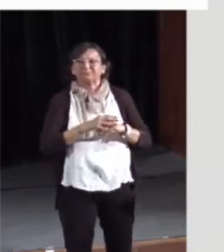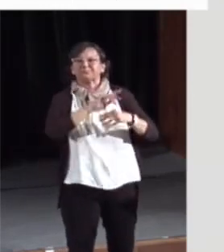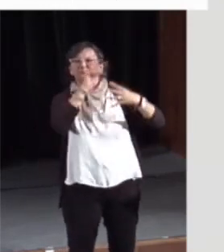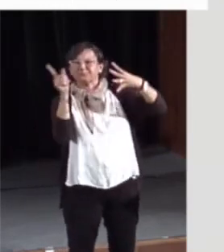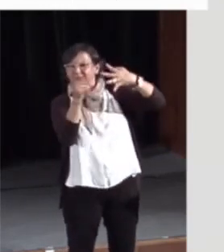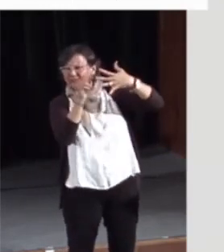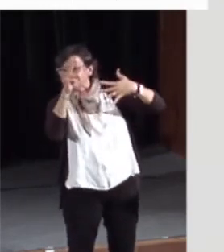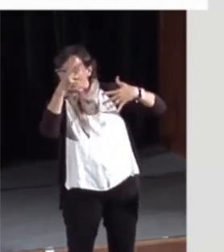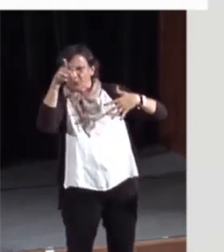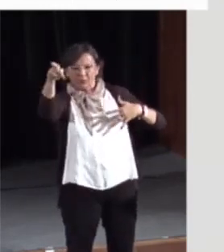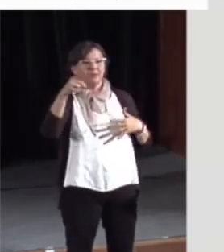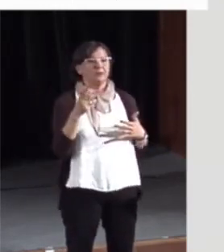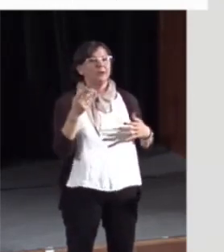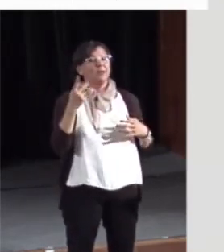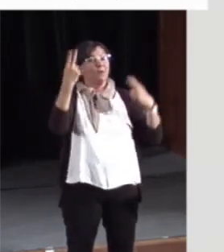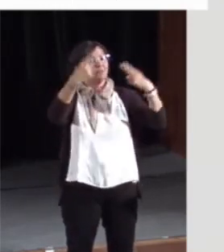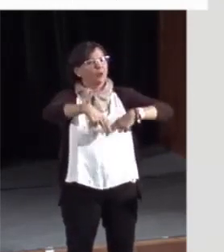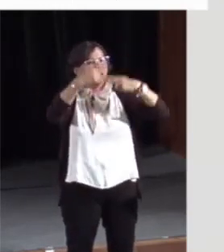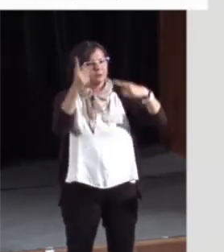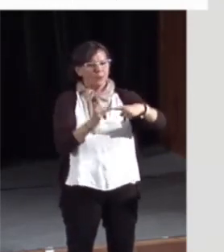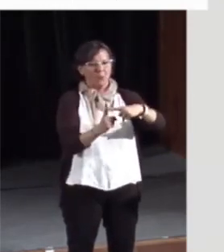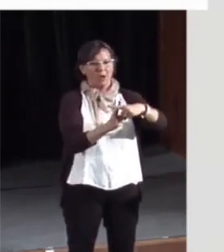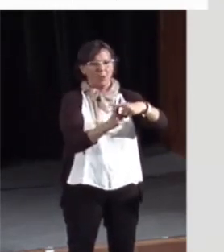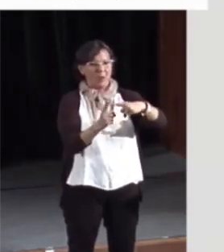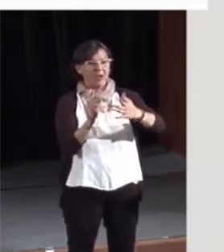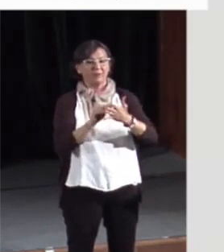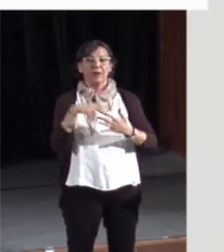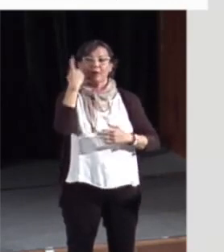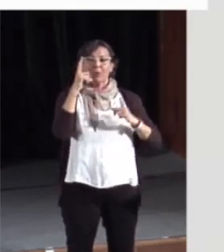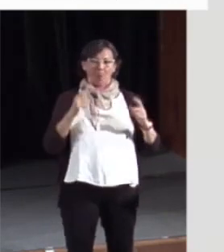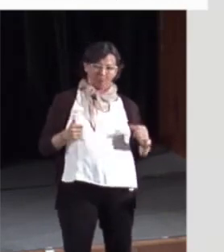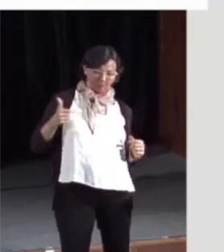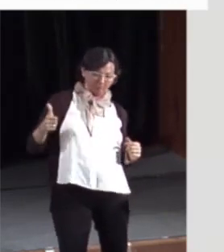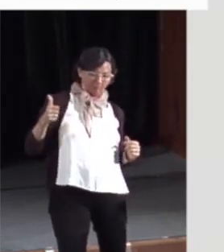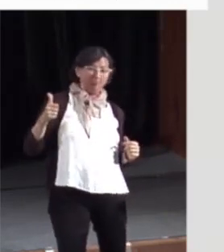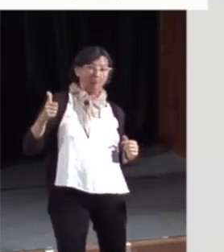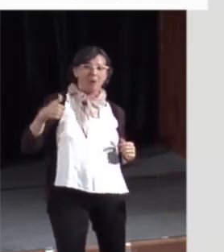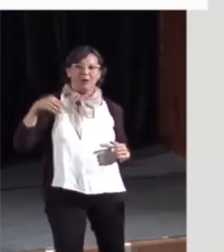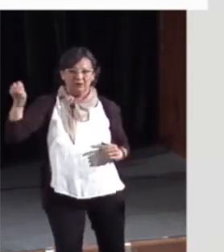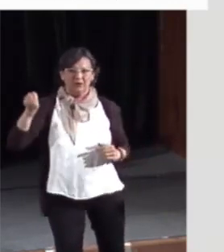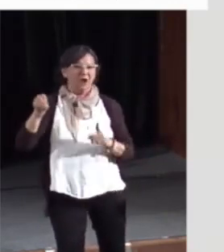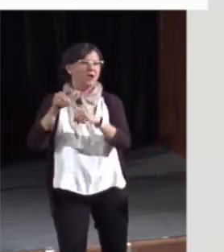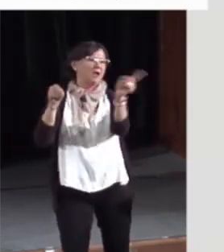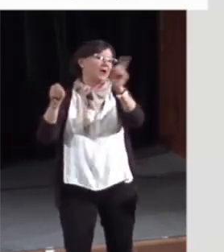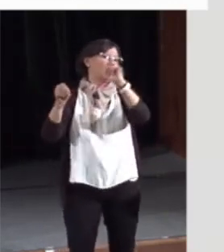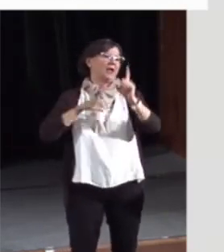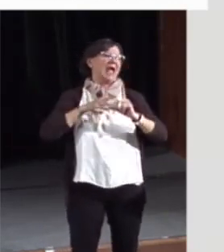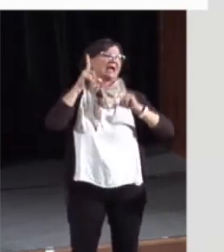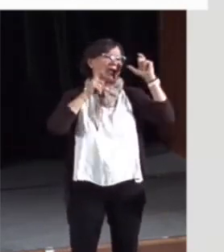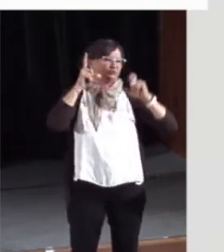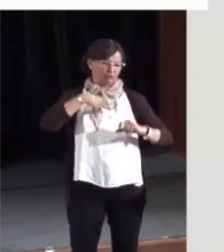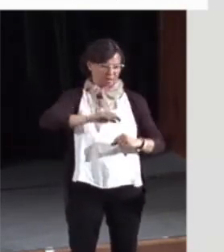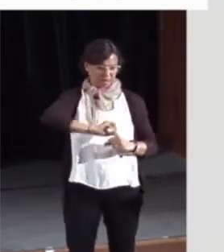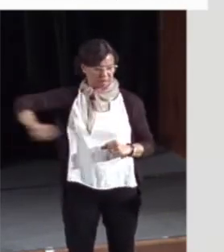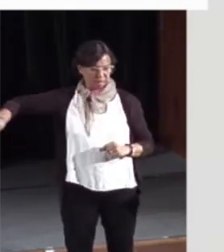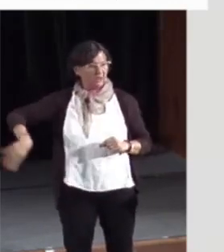lingüística. Tal vez en un futuro haya una investigación que diga lo contrario, pero de momento pensamos que es así.